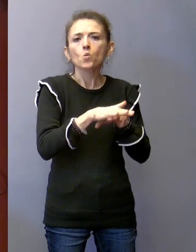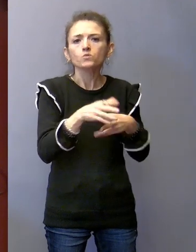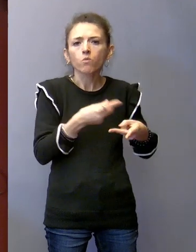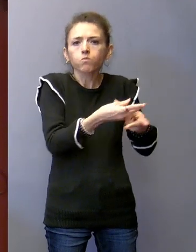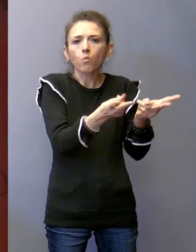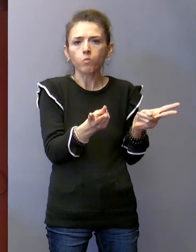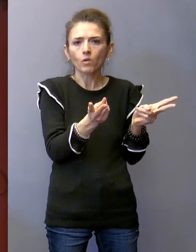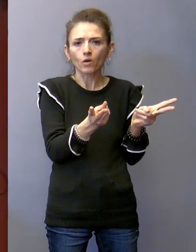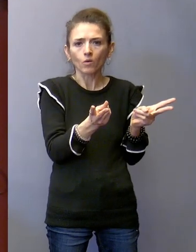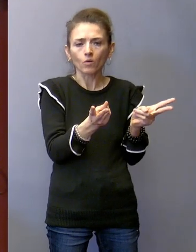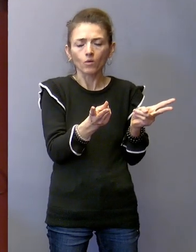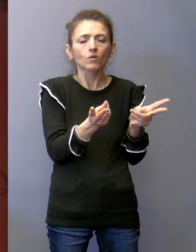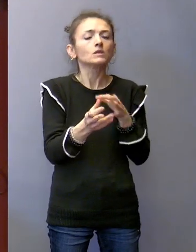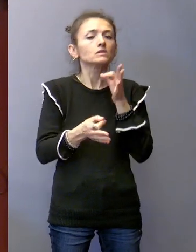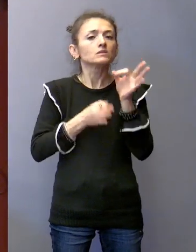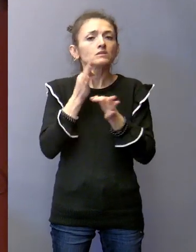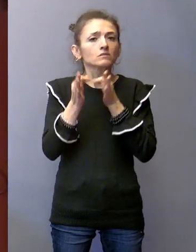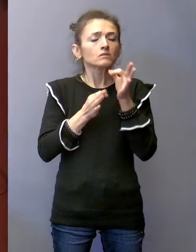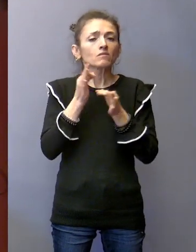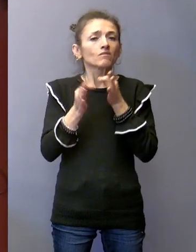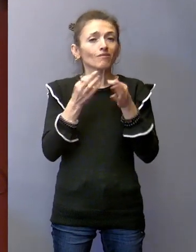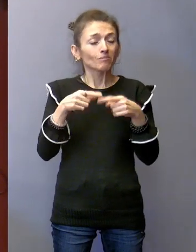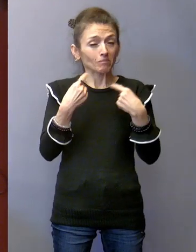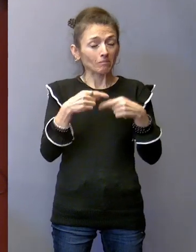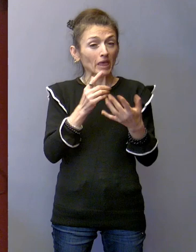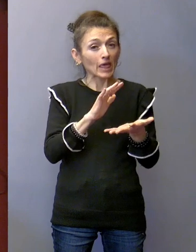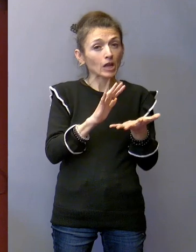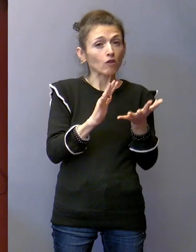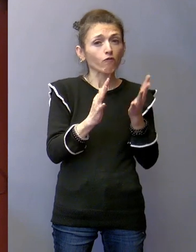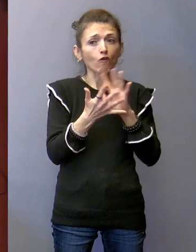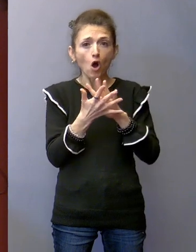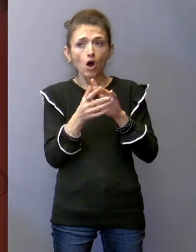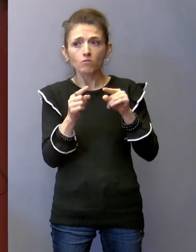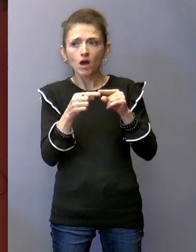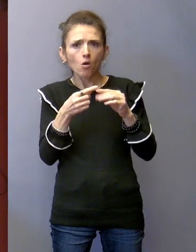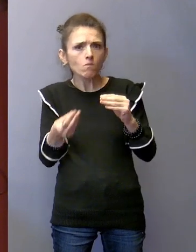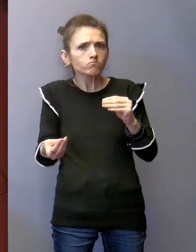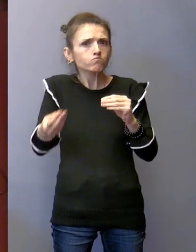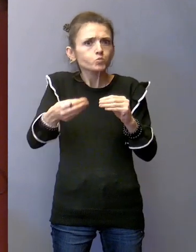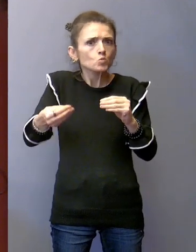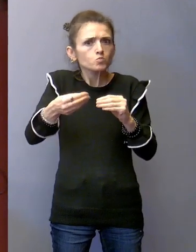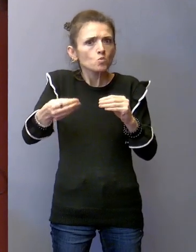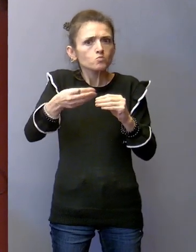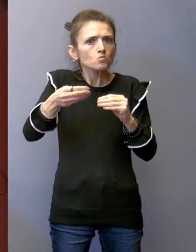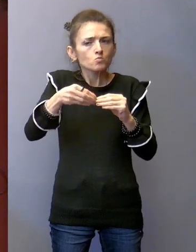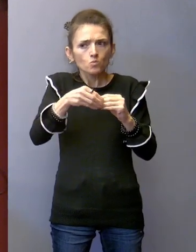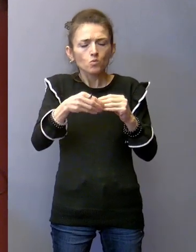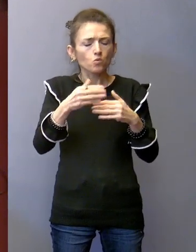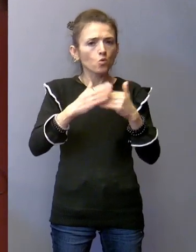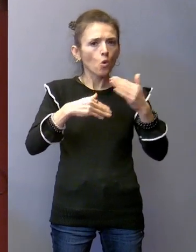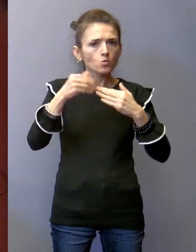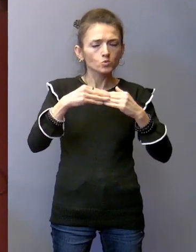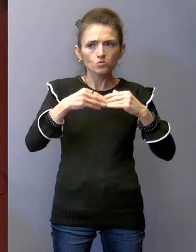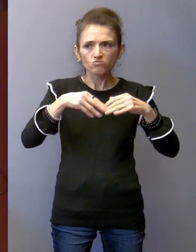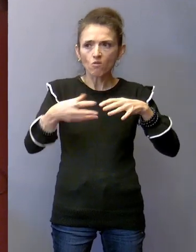escluso categoricamente da questa riforma ogni incremento della carico urbanistico